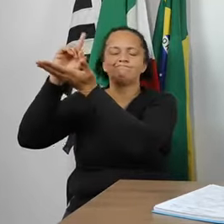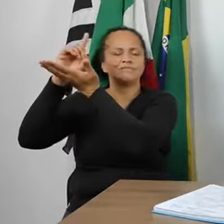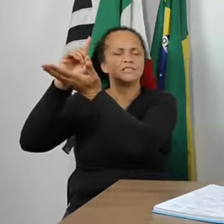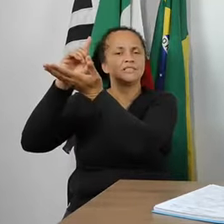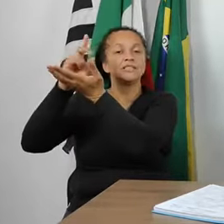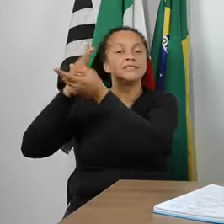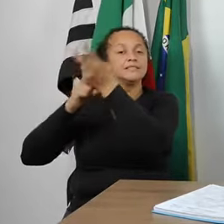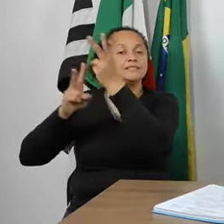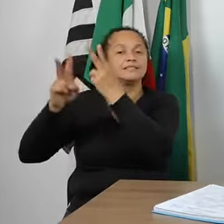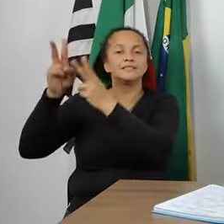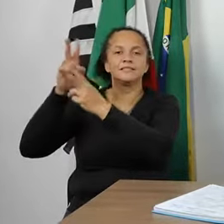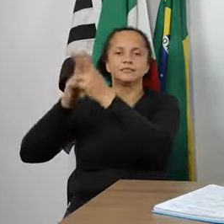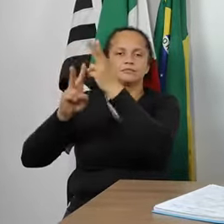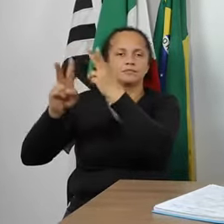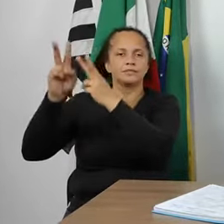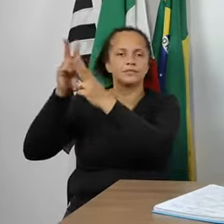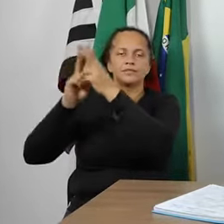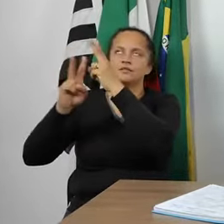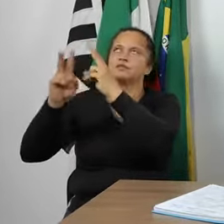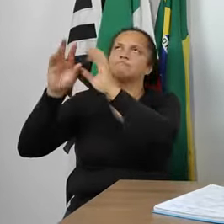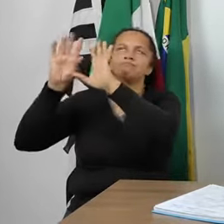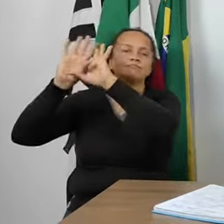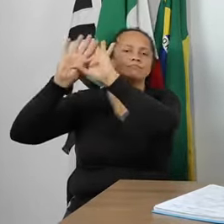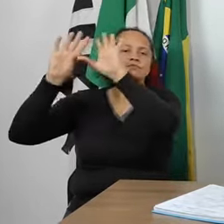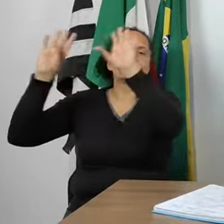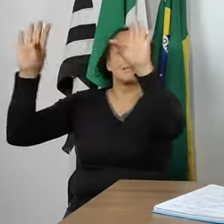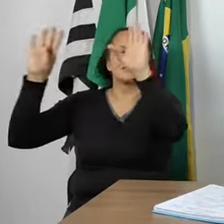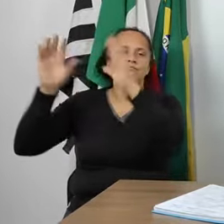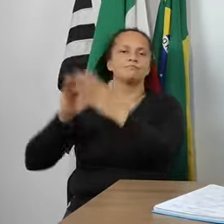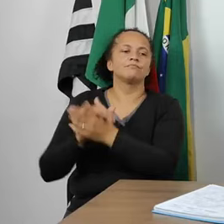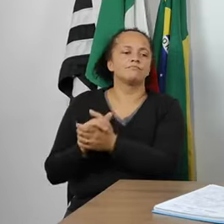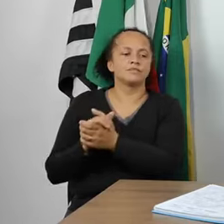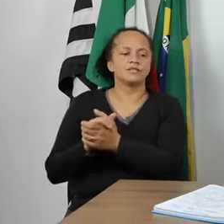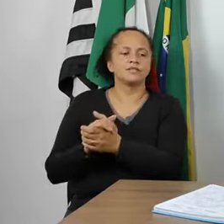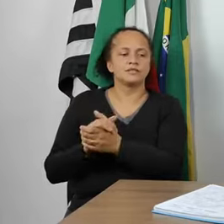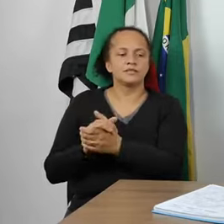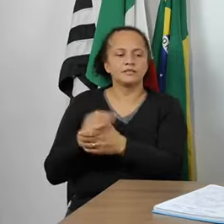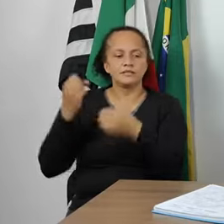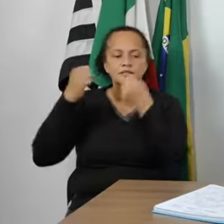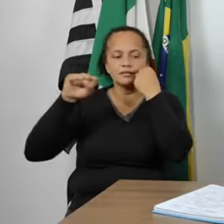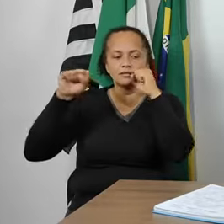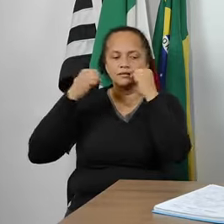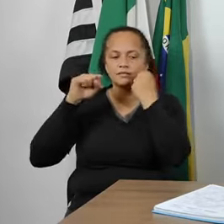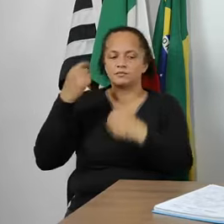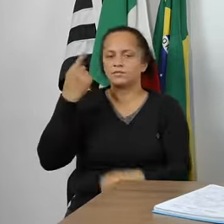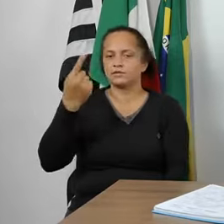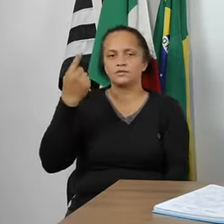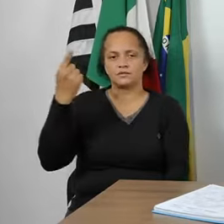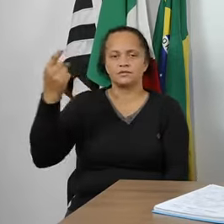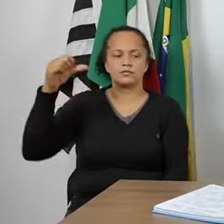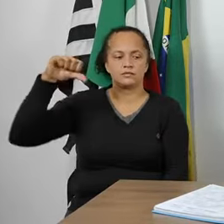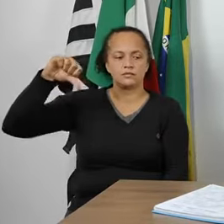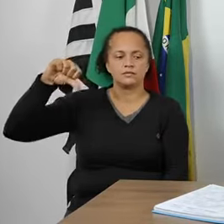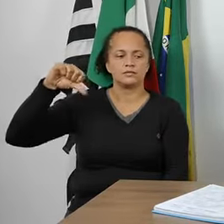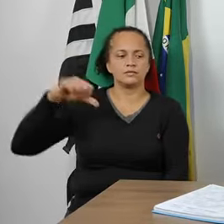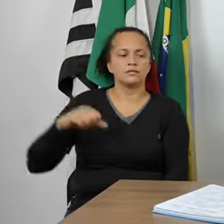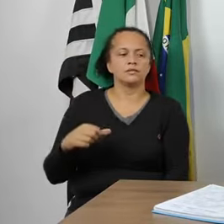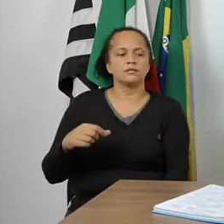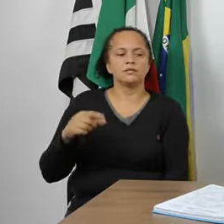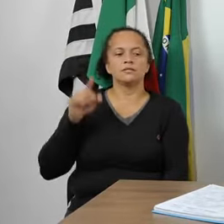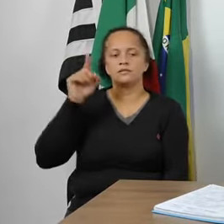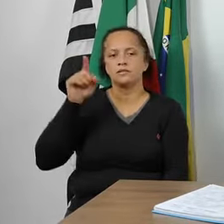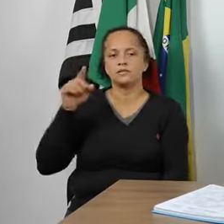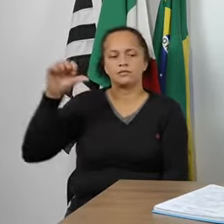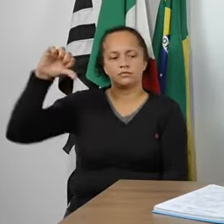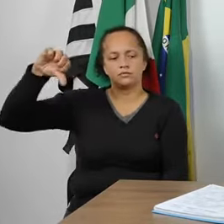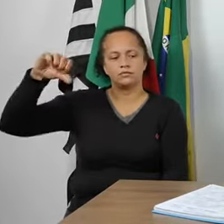céus. Lá no Salmo também 119, no versículo 97, diz assim, quanto amo a